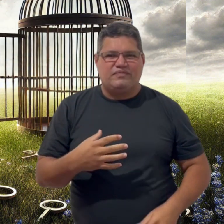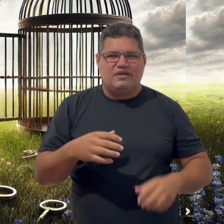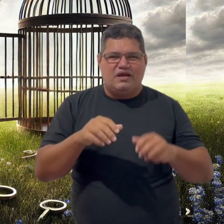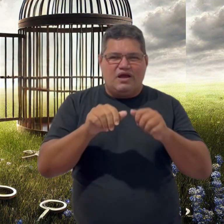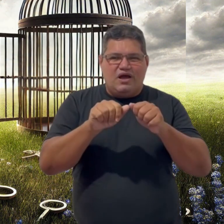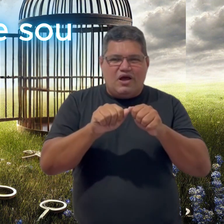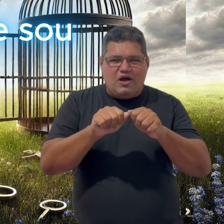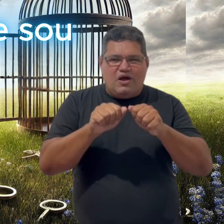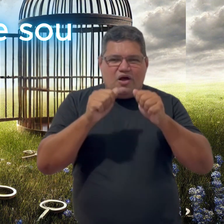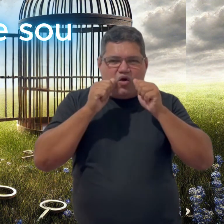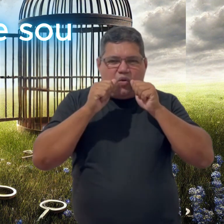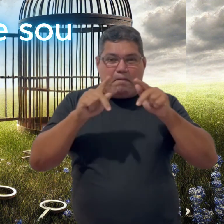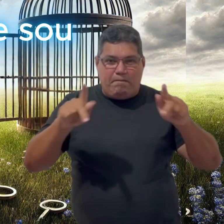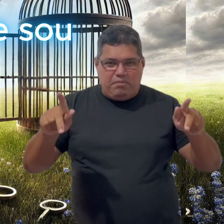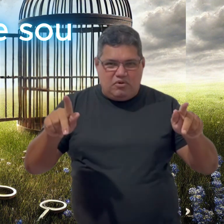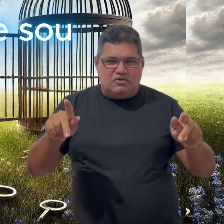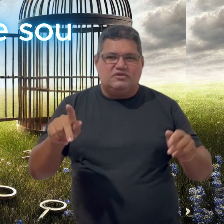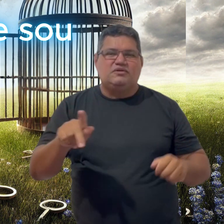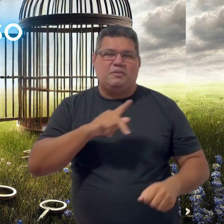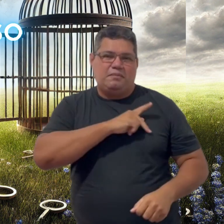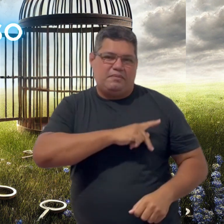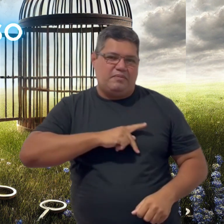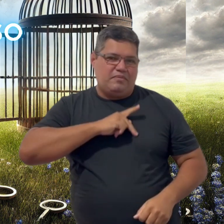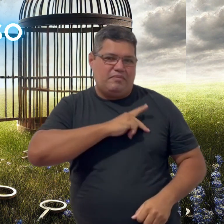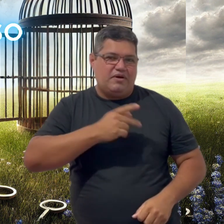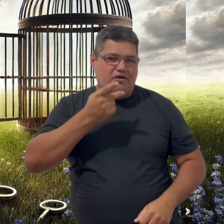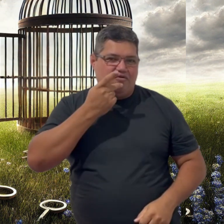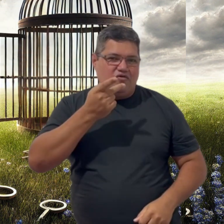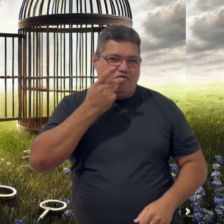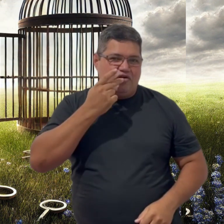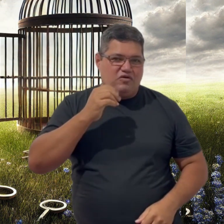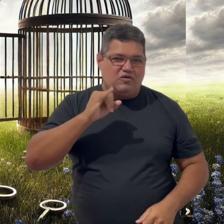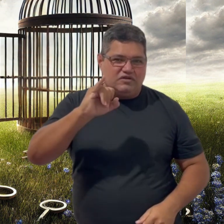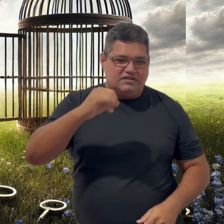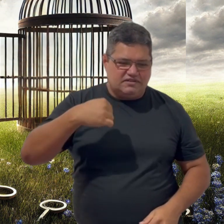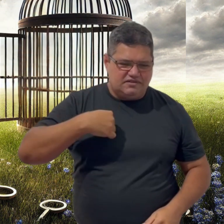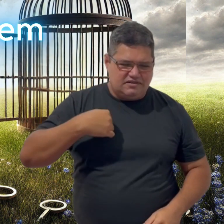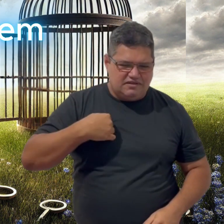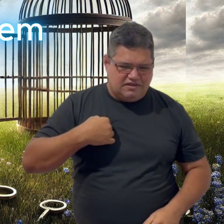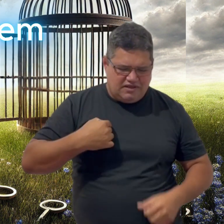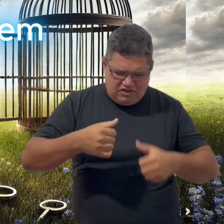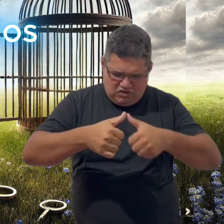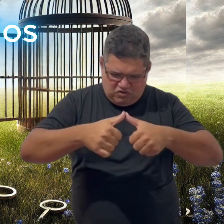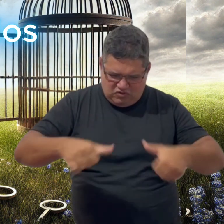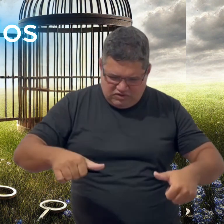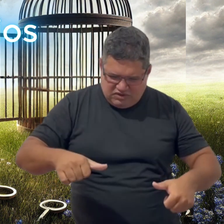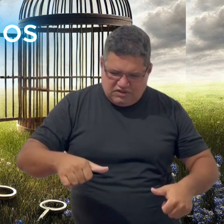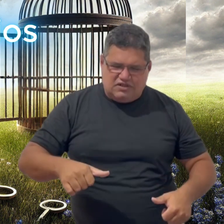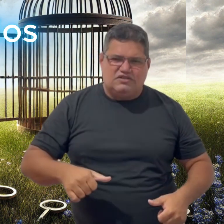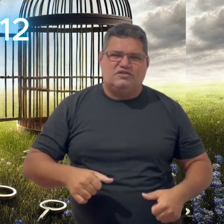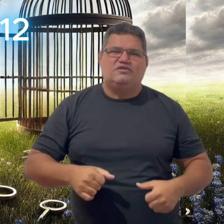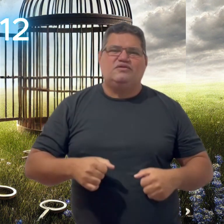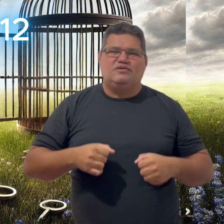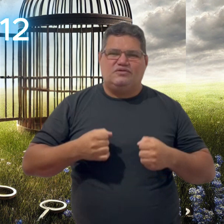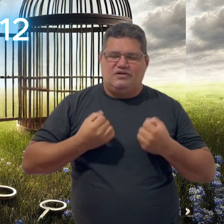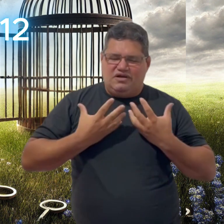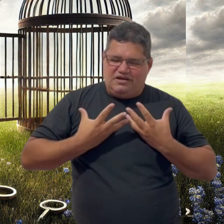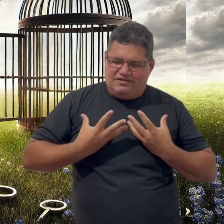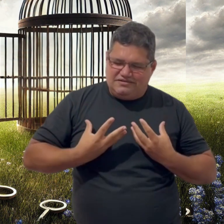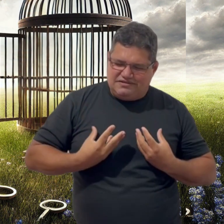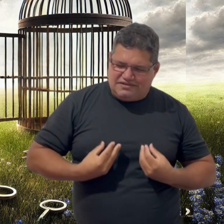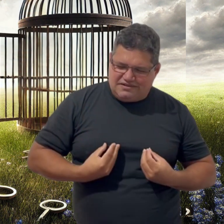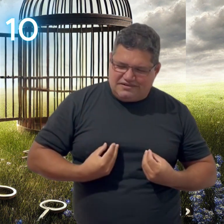fraco, então é que sou poderoso. Isso está em 2 Coríntios, capítulo